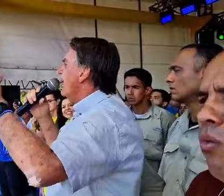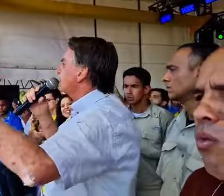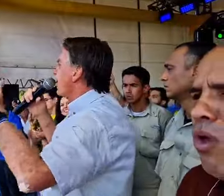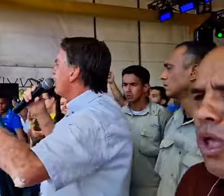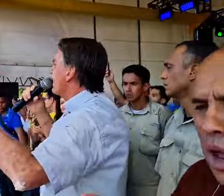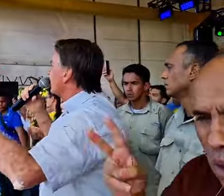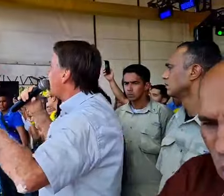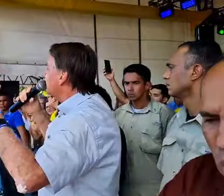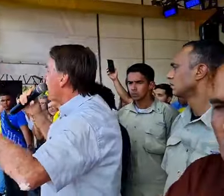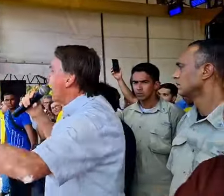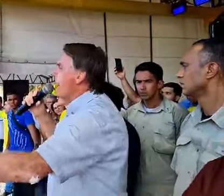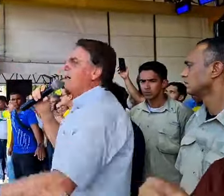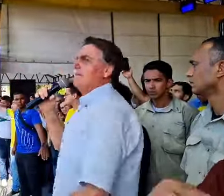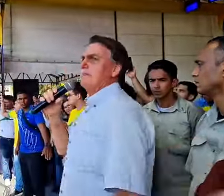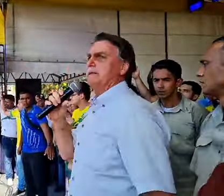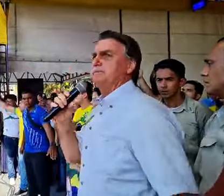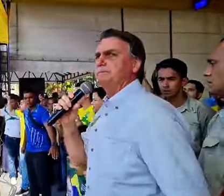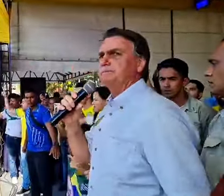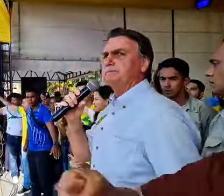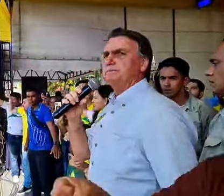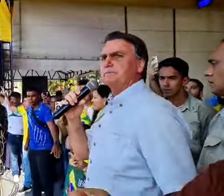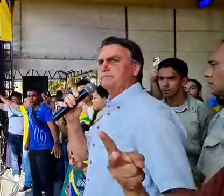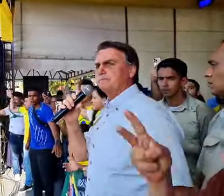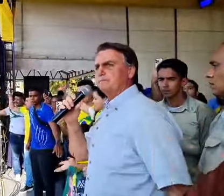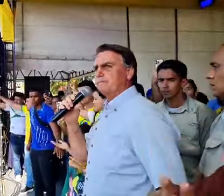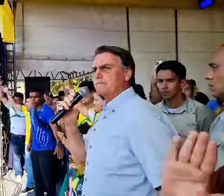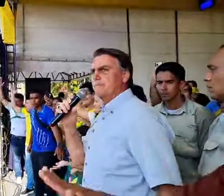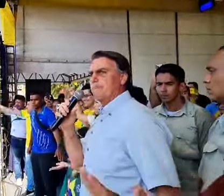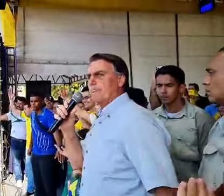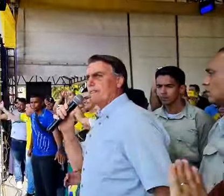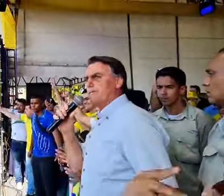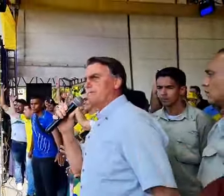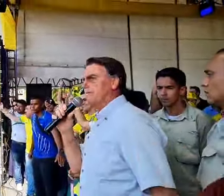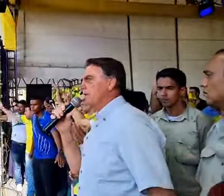Lugar de ladrão é na cadeia.